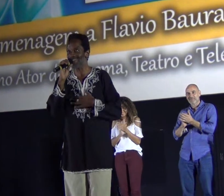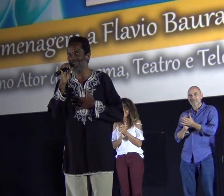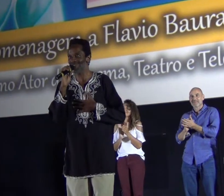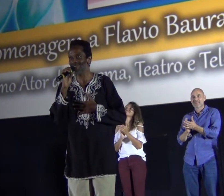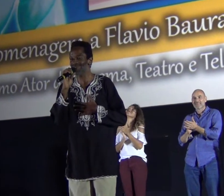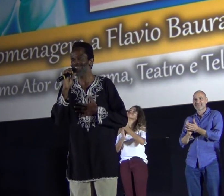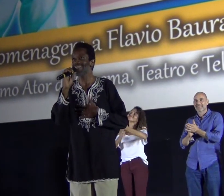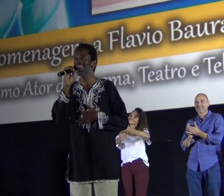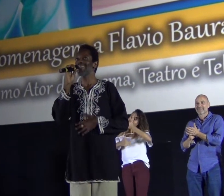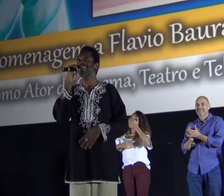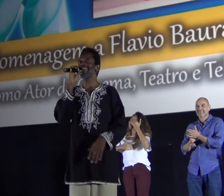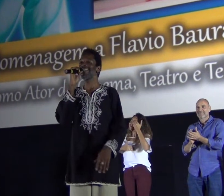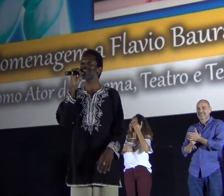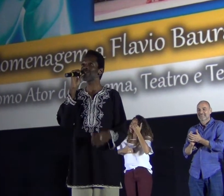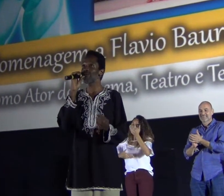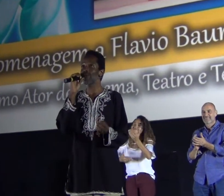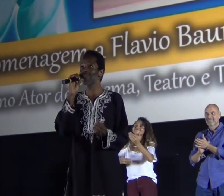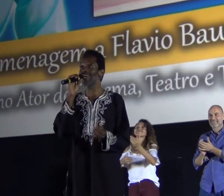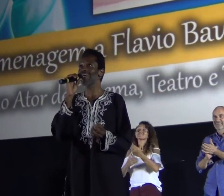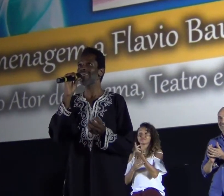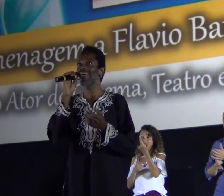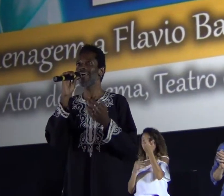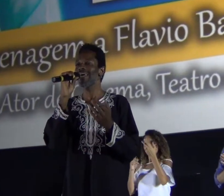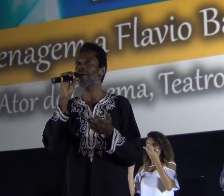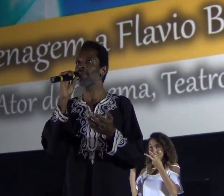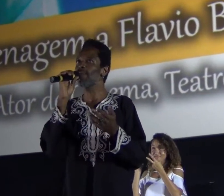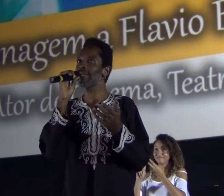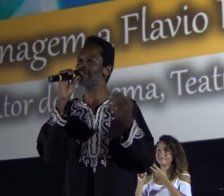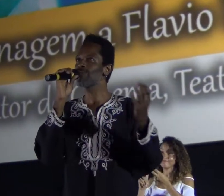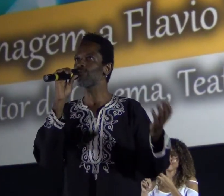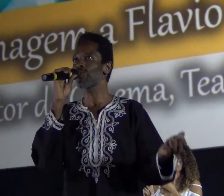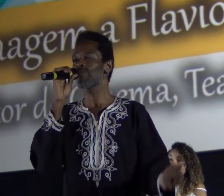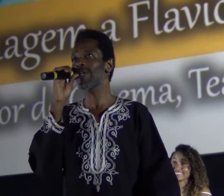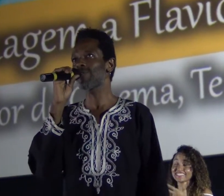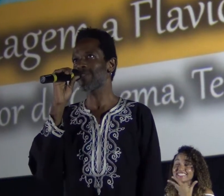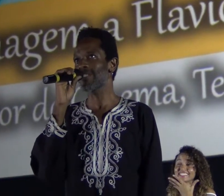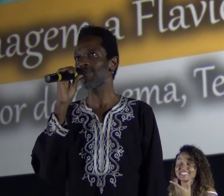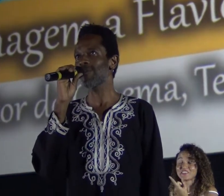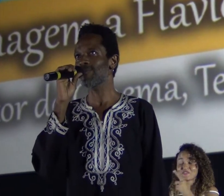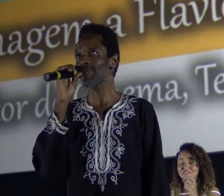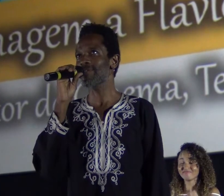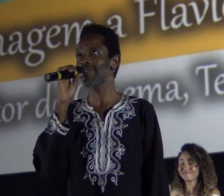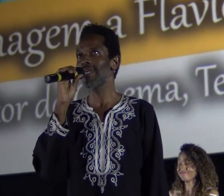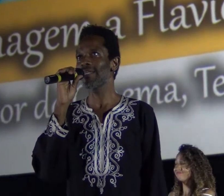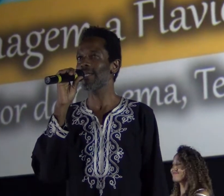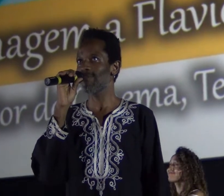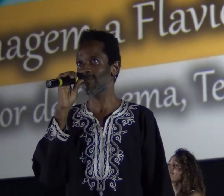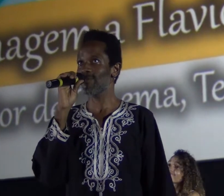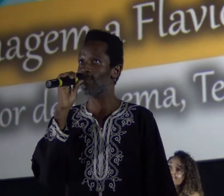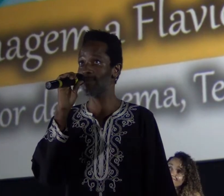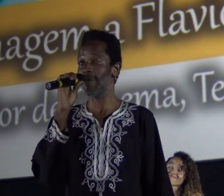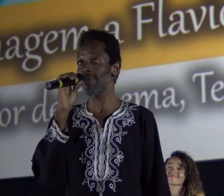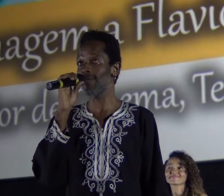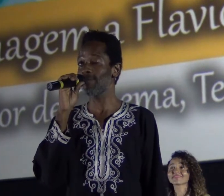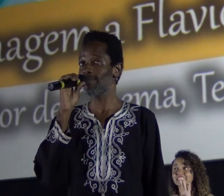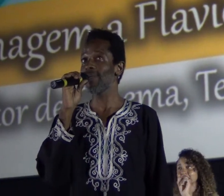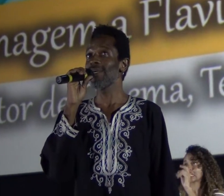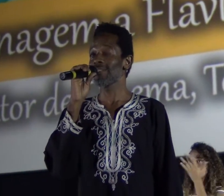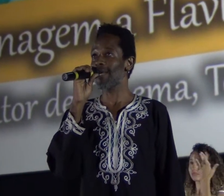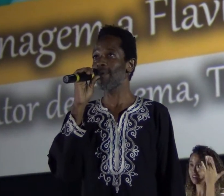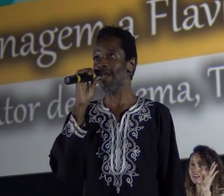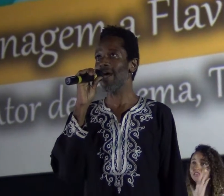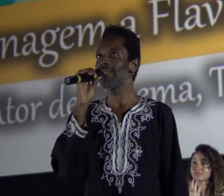Muito grato. E a segunda é esses últimos acontecimentos. Quem ainda não ficou